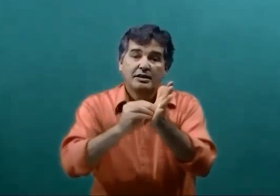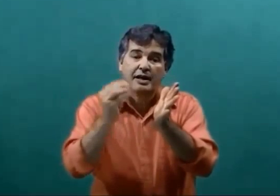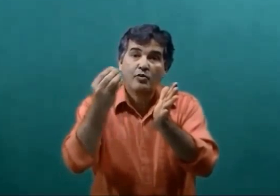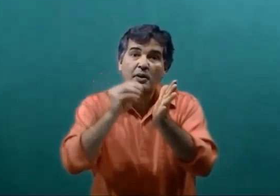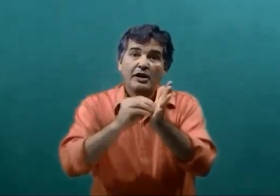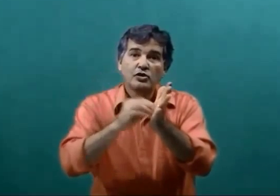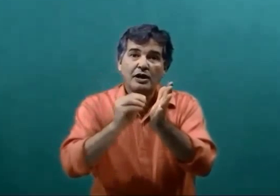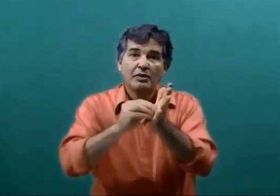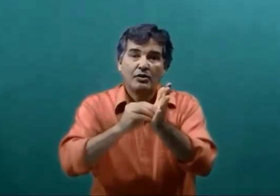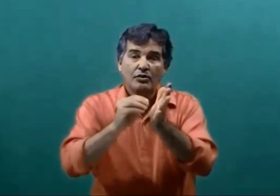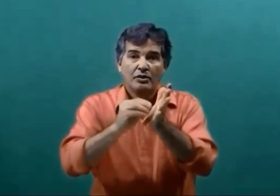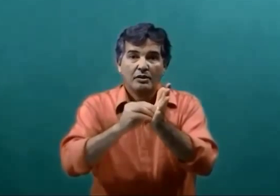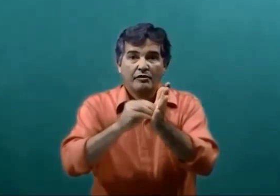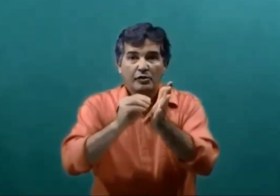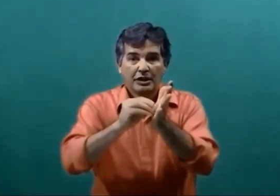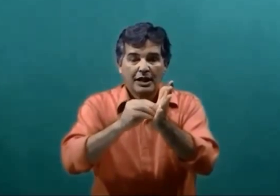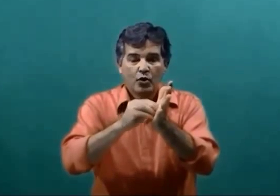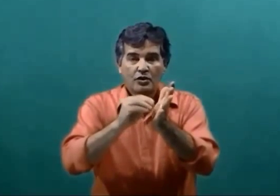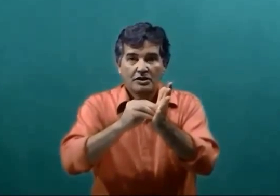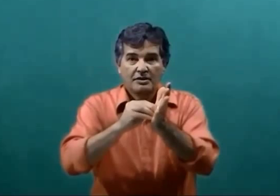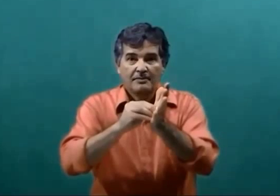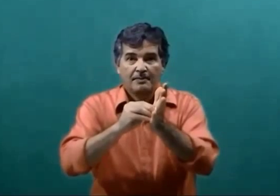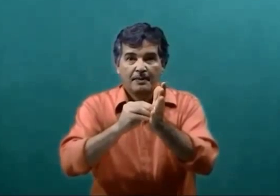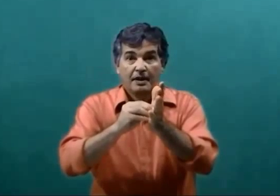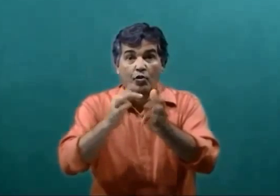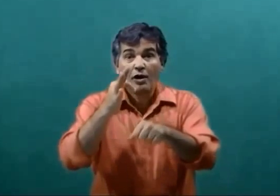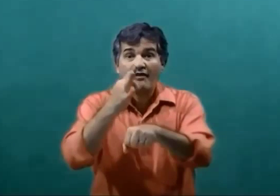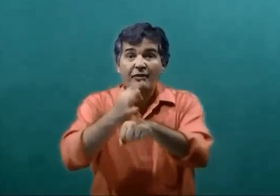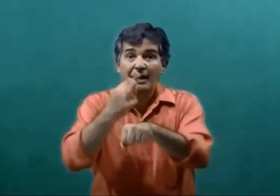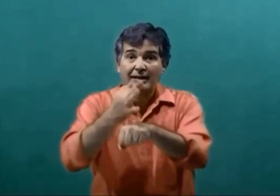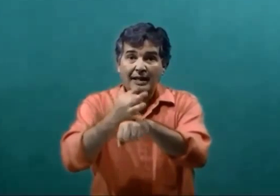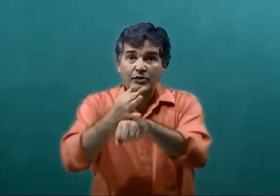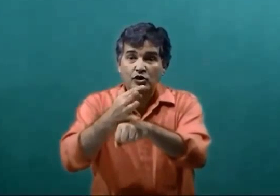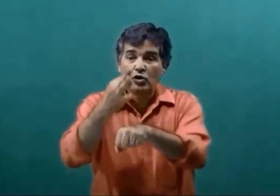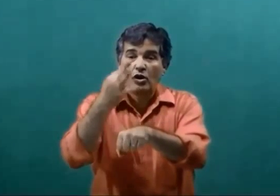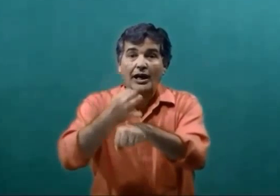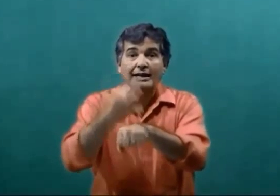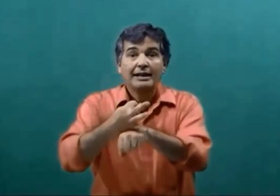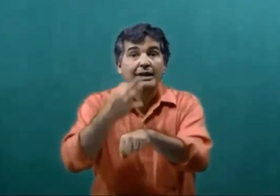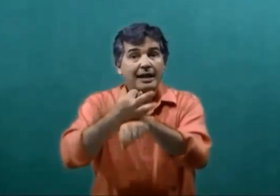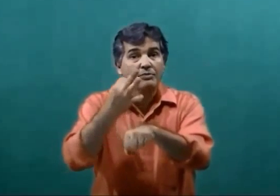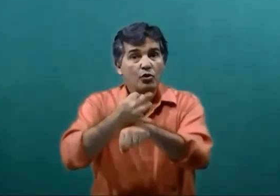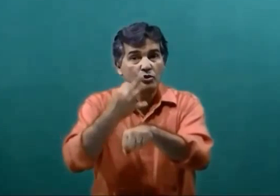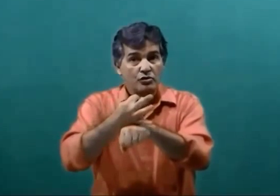é o beijo na mão. Faltar coisa. O F batendo, se eu colocar T, é teimoso.